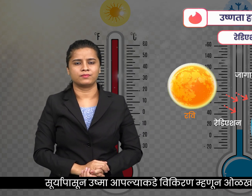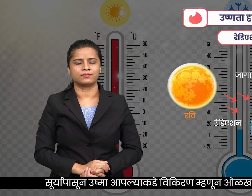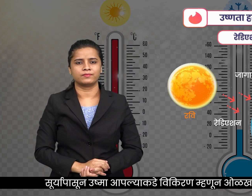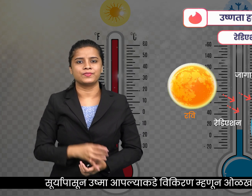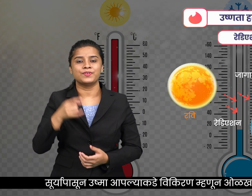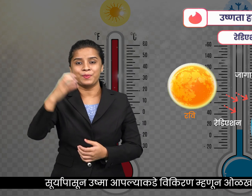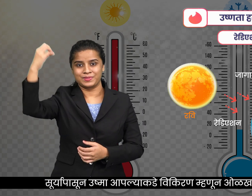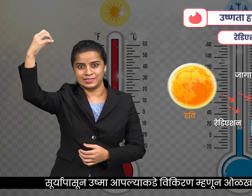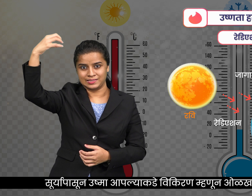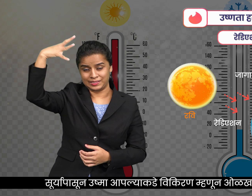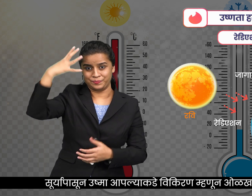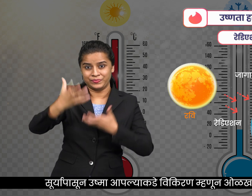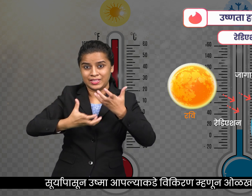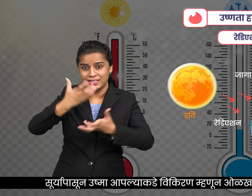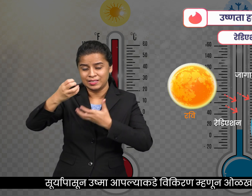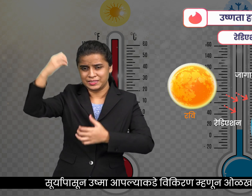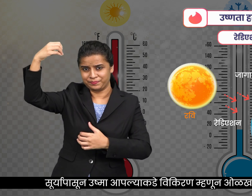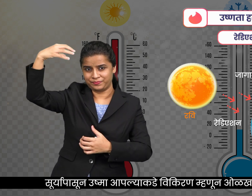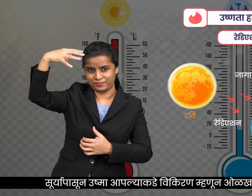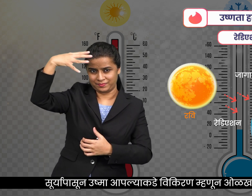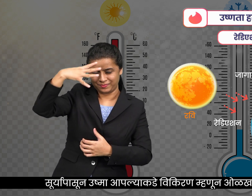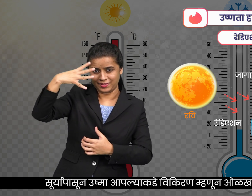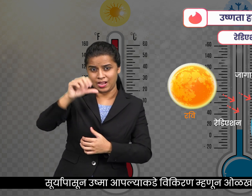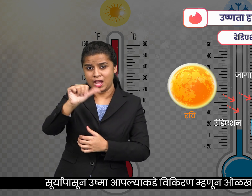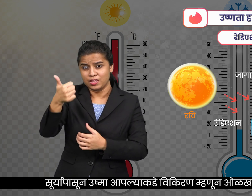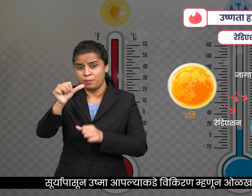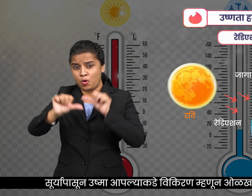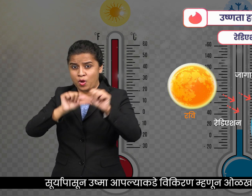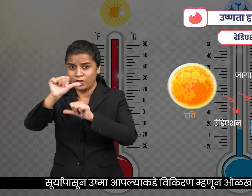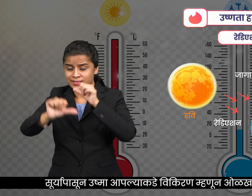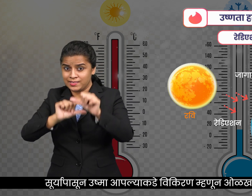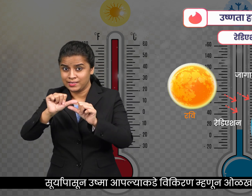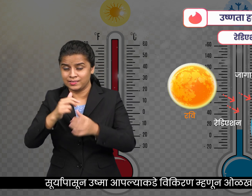सूर्यापासून उष्मा आपल्याकडे विकिरण म्हणून ओळखल्या जातात.